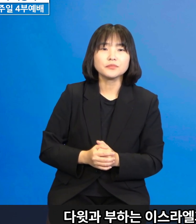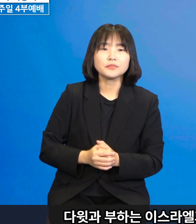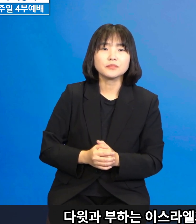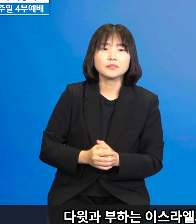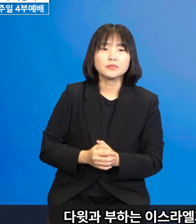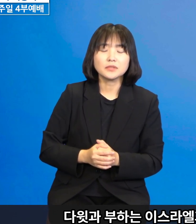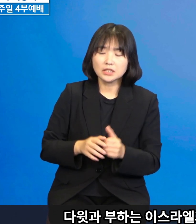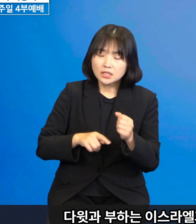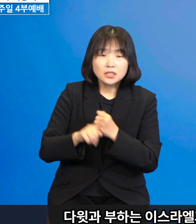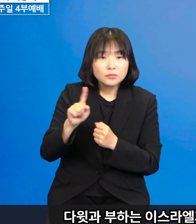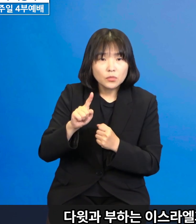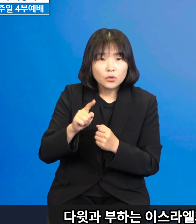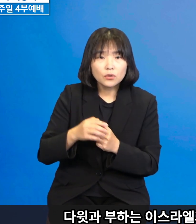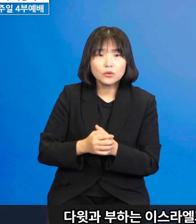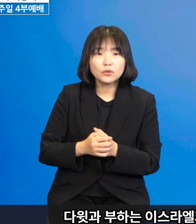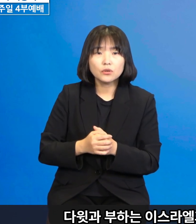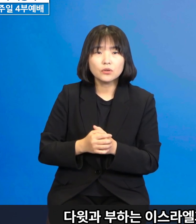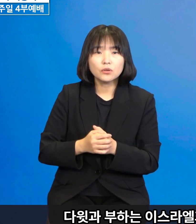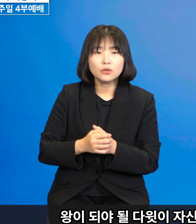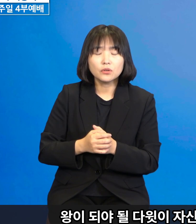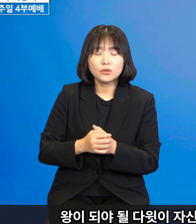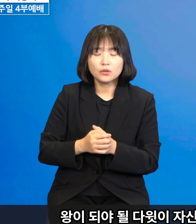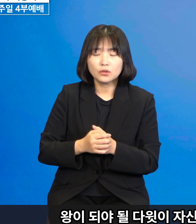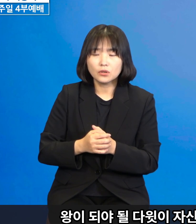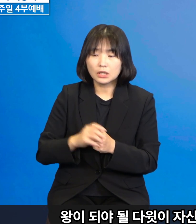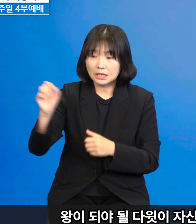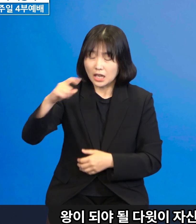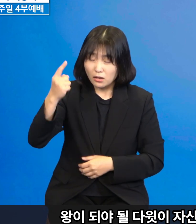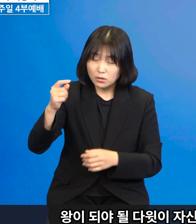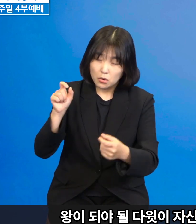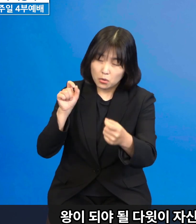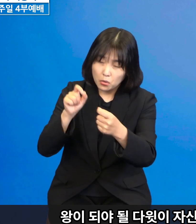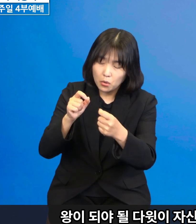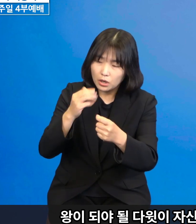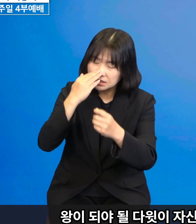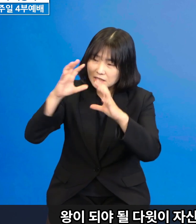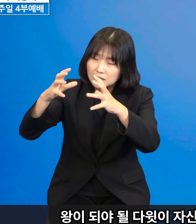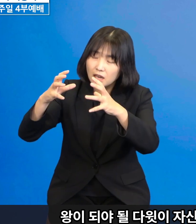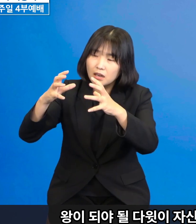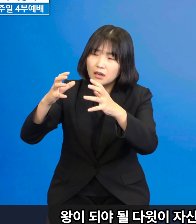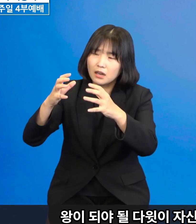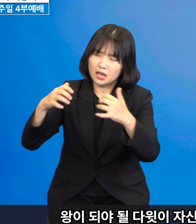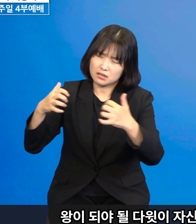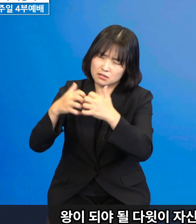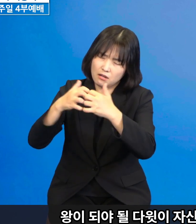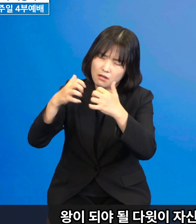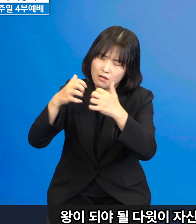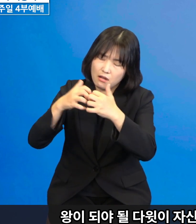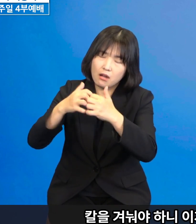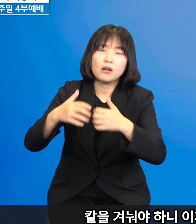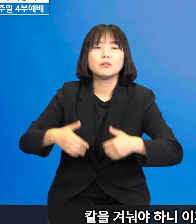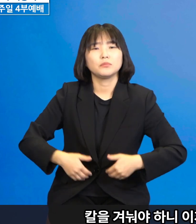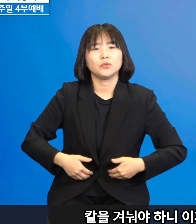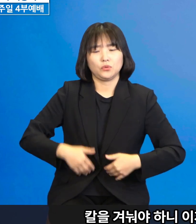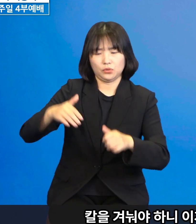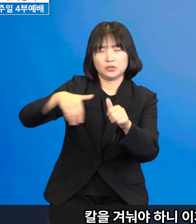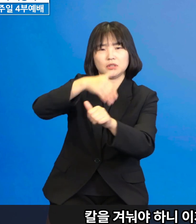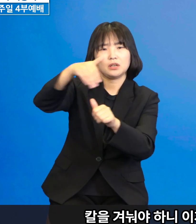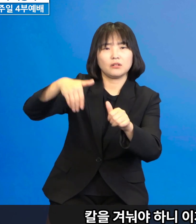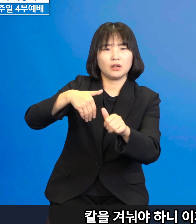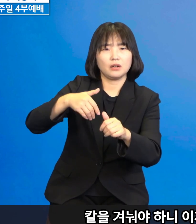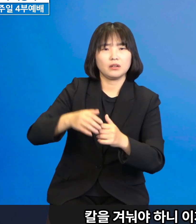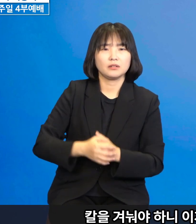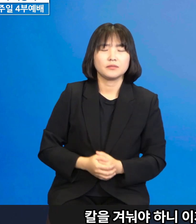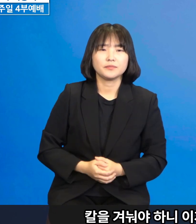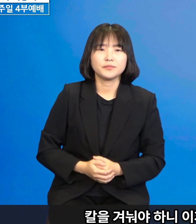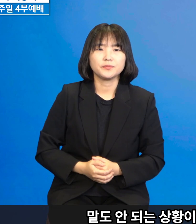이스라엘과 전쟁을 치러야 할 판입니다. 왕이 되어야 될 다윗이 자신의 민족과 전쟁을 벌여야 되니, 칼을 겨눠야 되니, 이게 말이